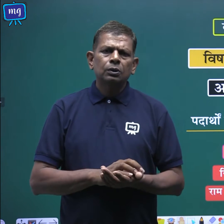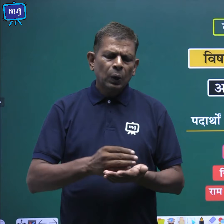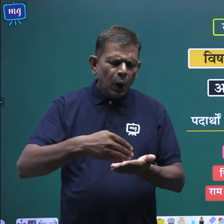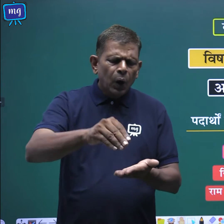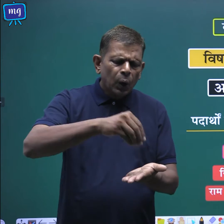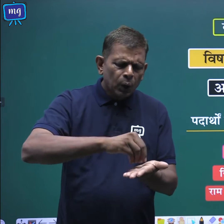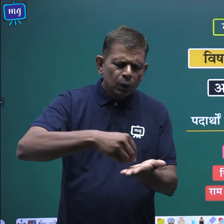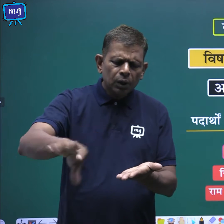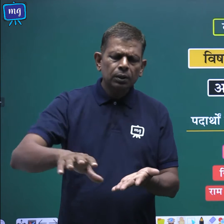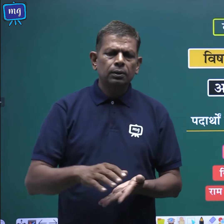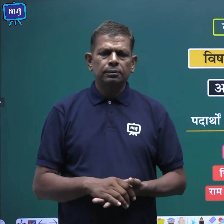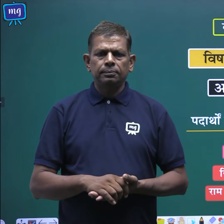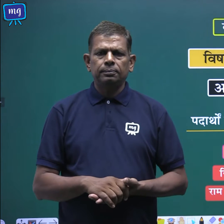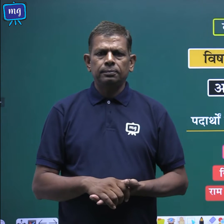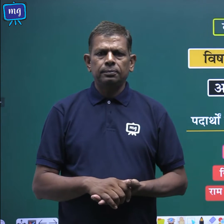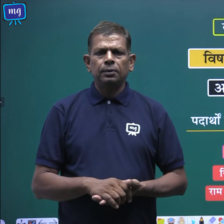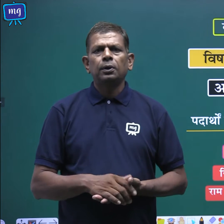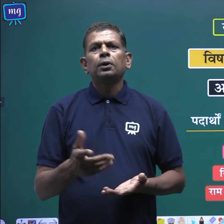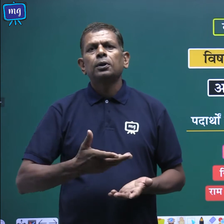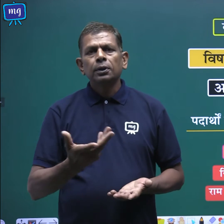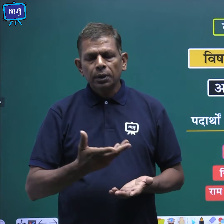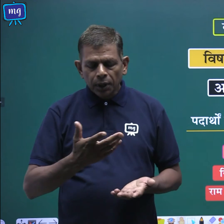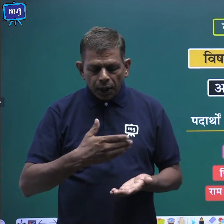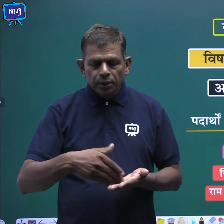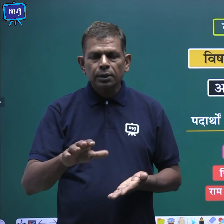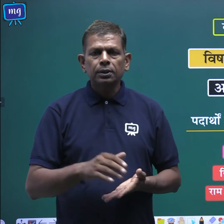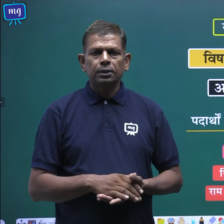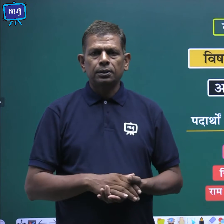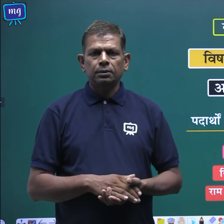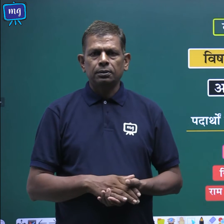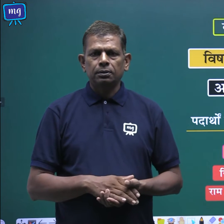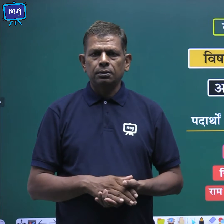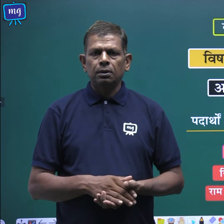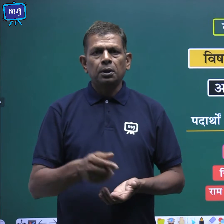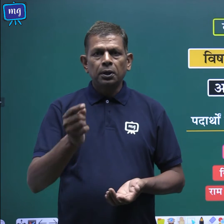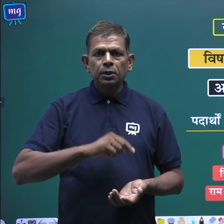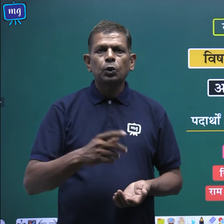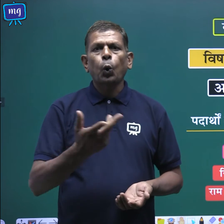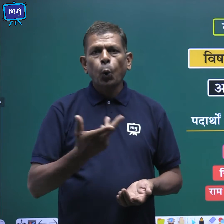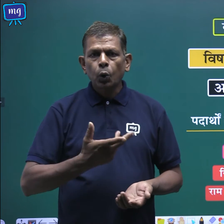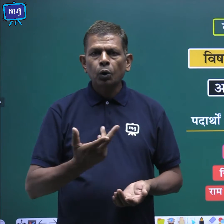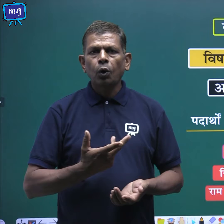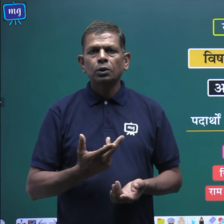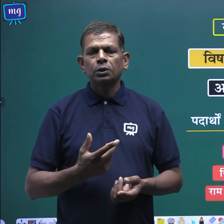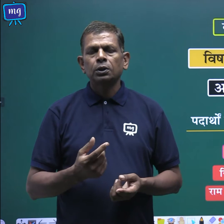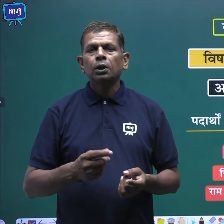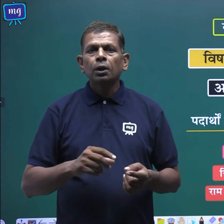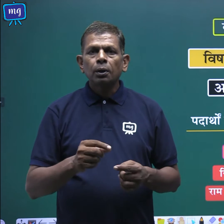अलग करना, ये किस तरह से किया जाता है, इसकी कौन कौन सी विधियां